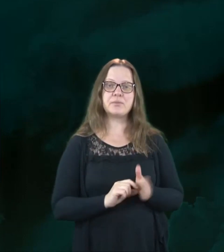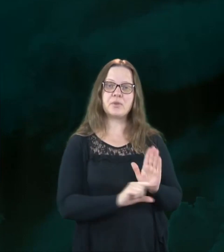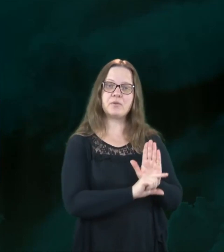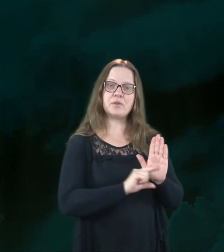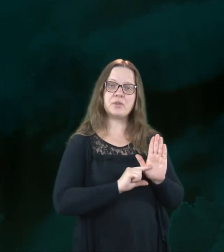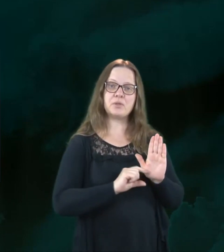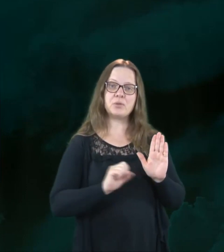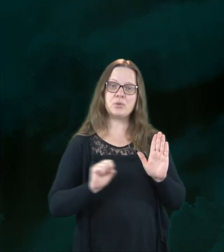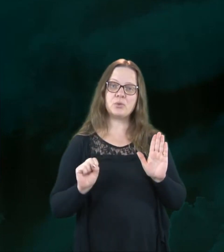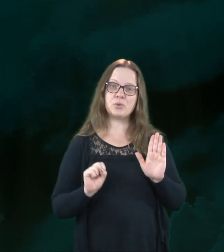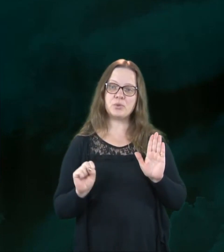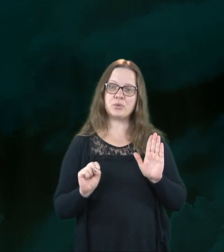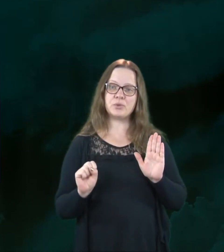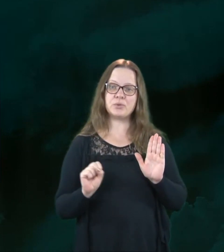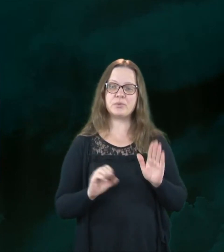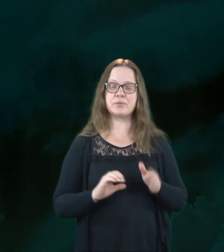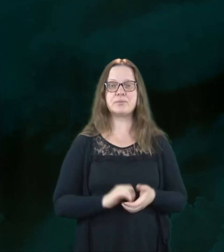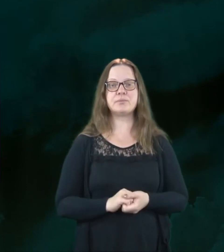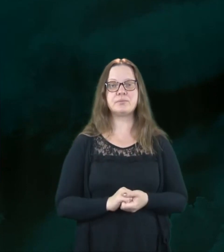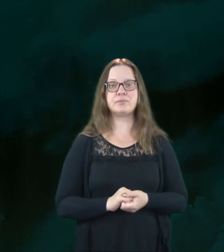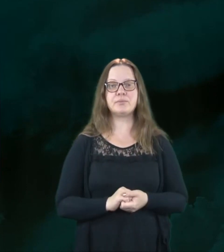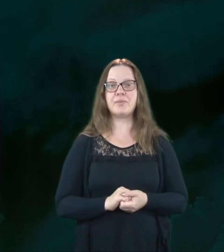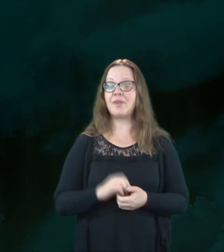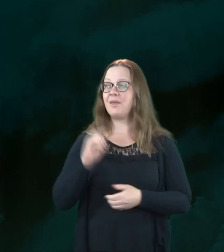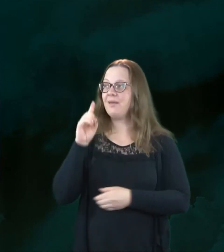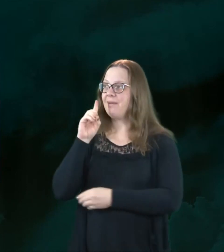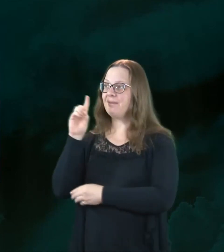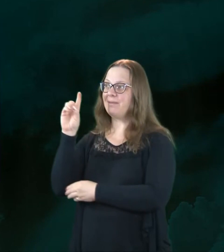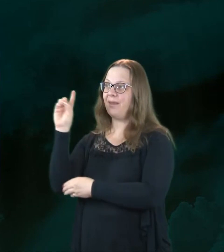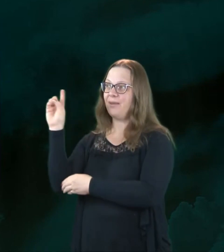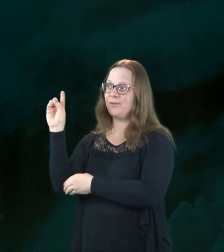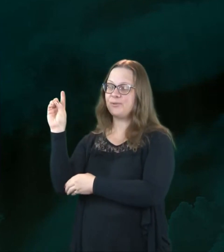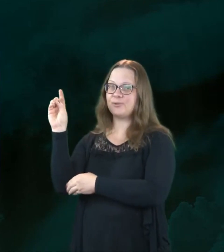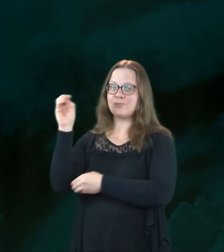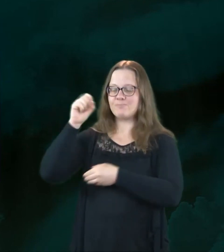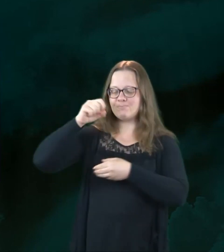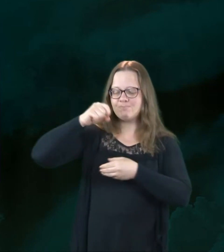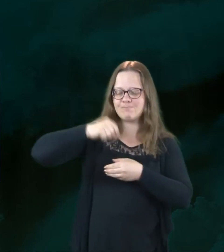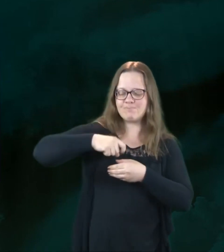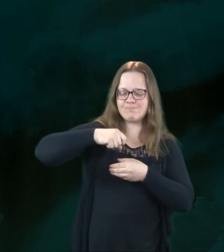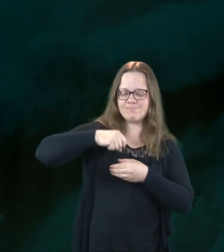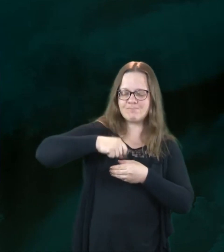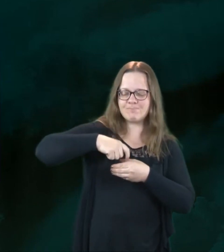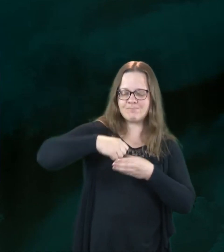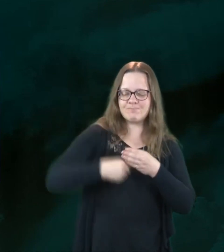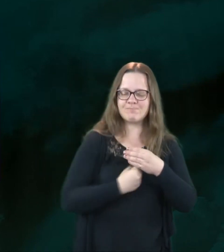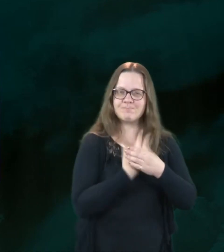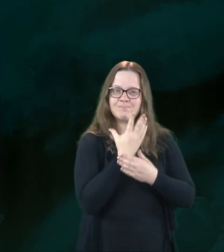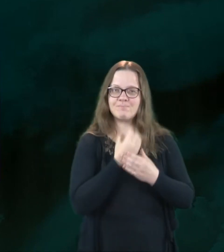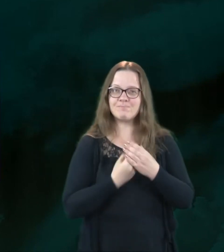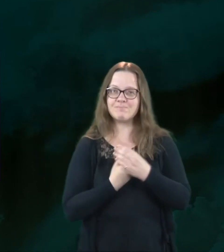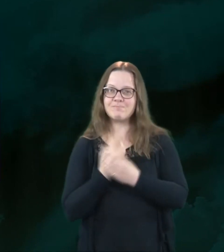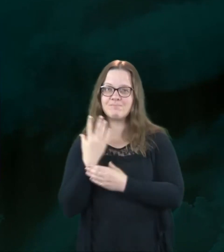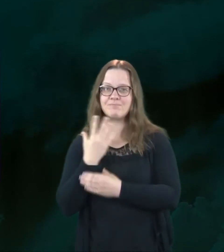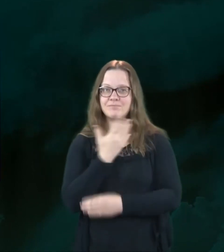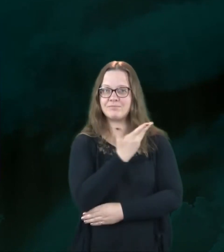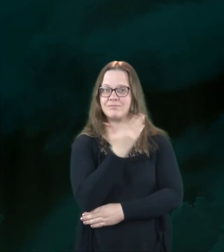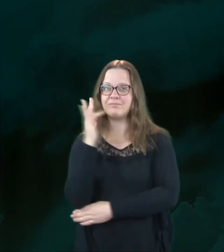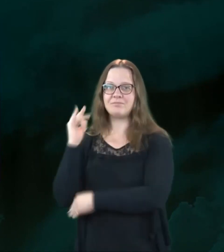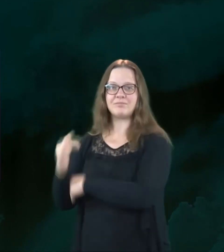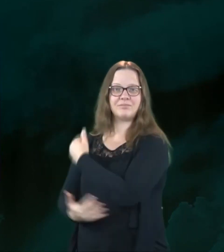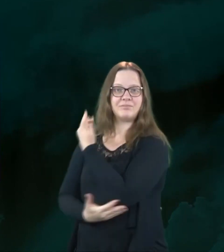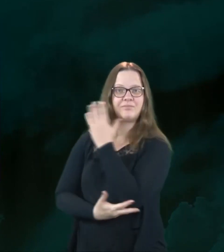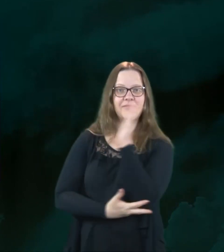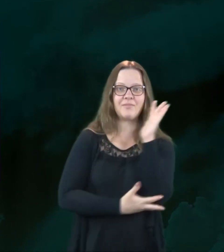versículo 8. E plantou o Senhor Deus um jardim no Éden, na